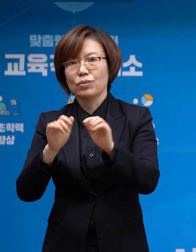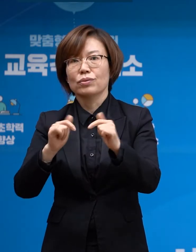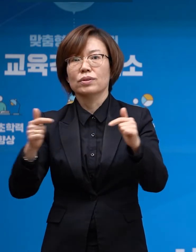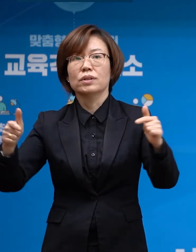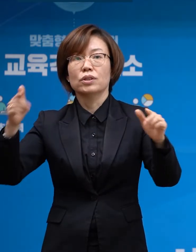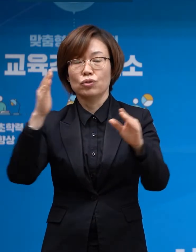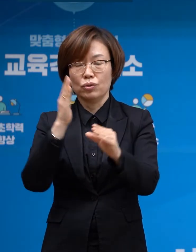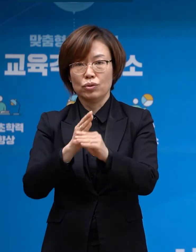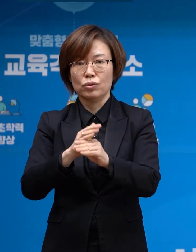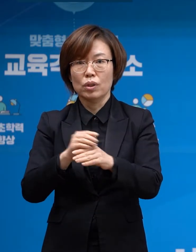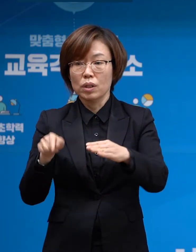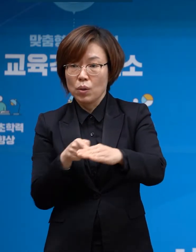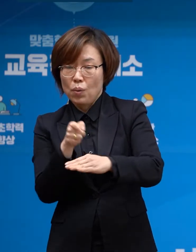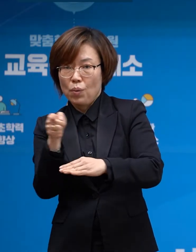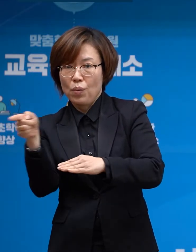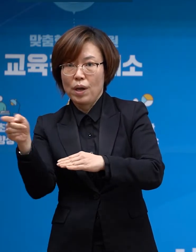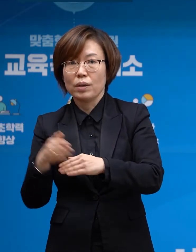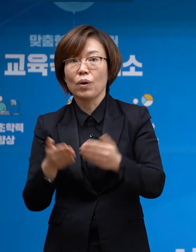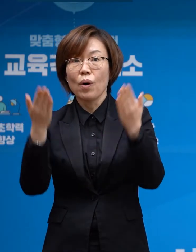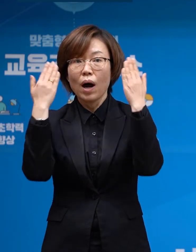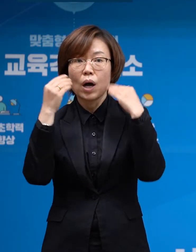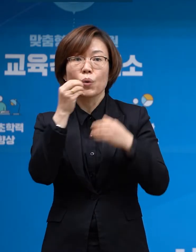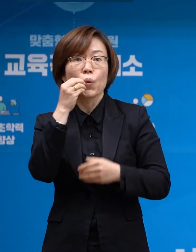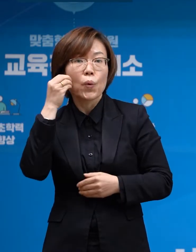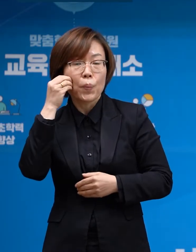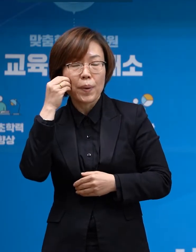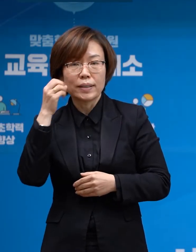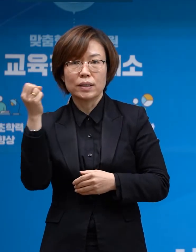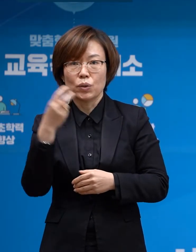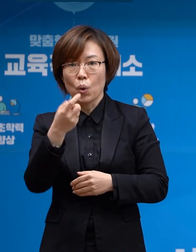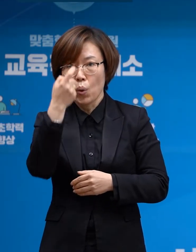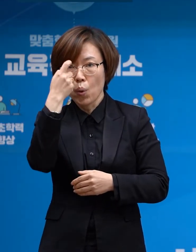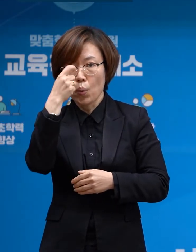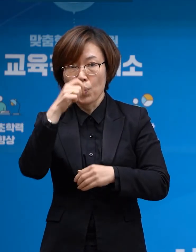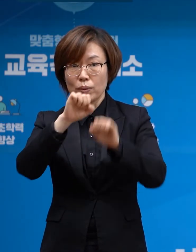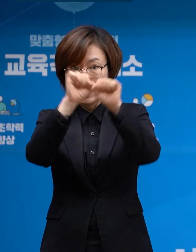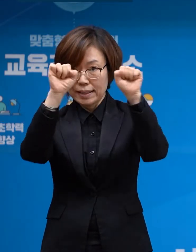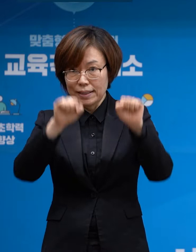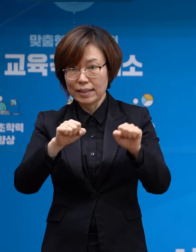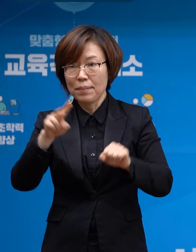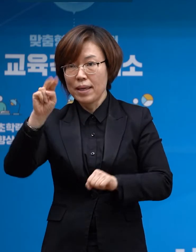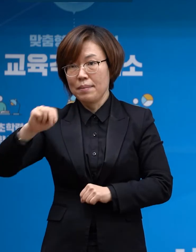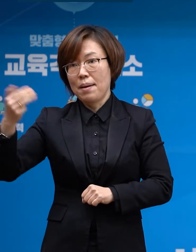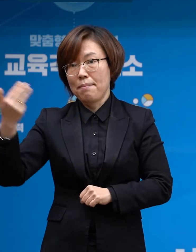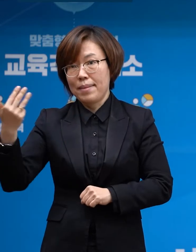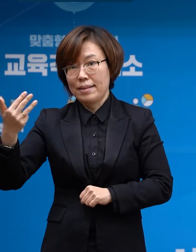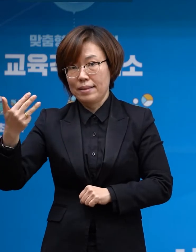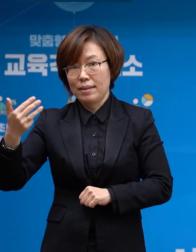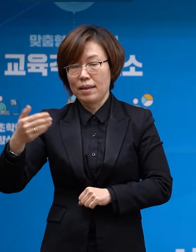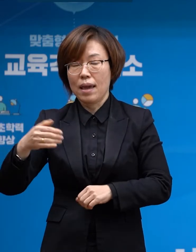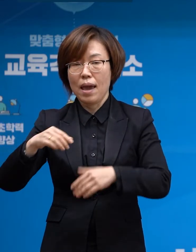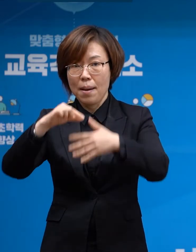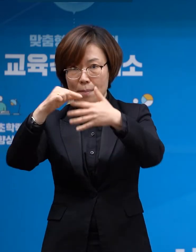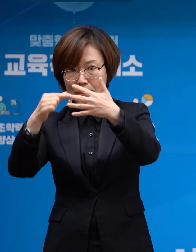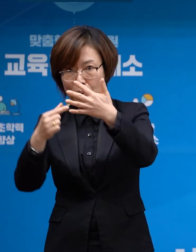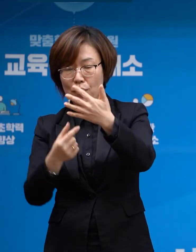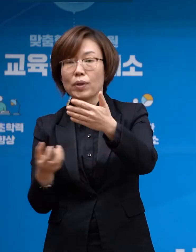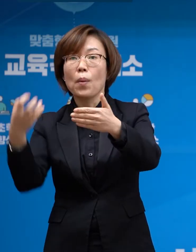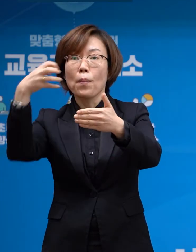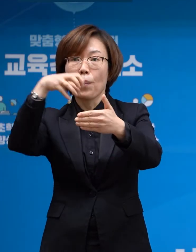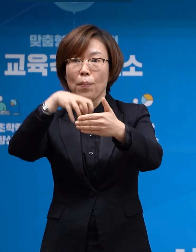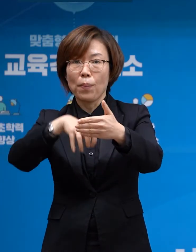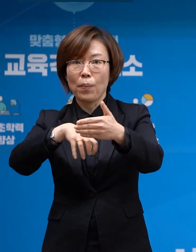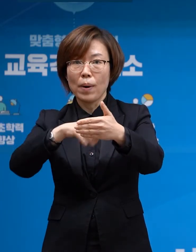있습니다. 이 외에도 학교 홈페이지 학습 시스템과 2만 8천여 개의 학습 콘텐츠를 담고